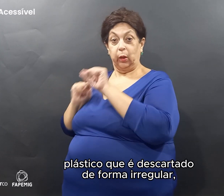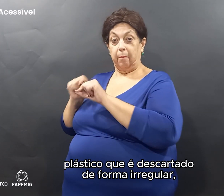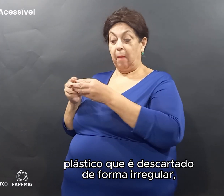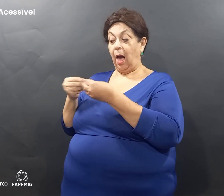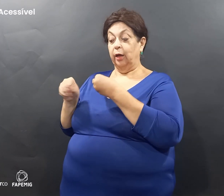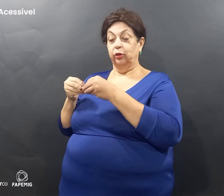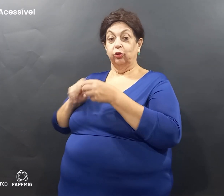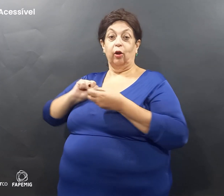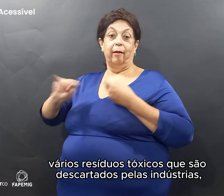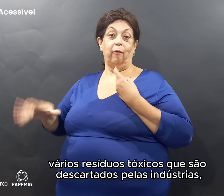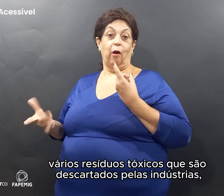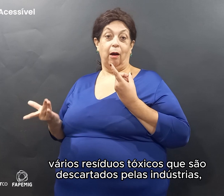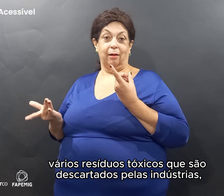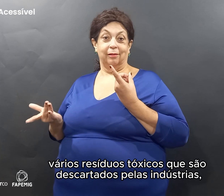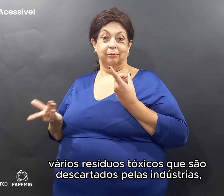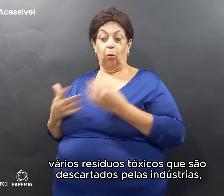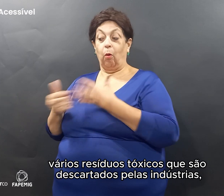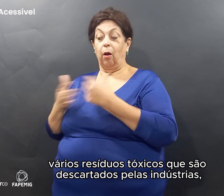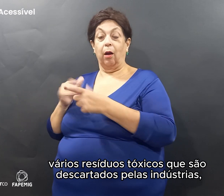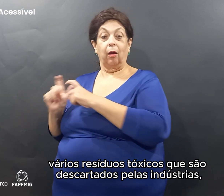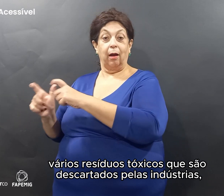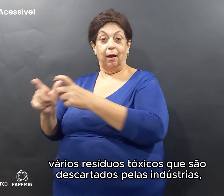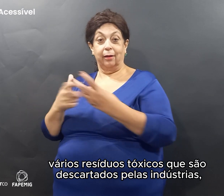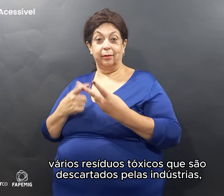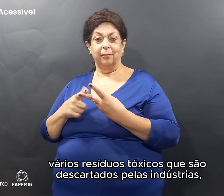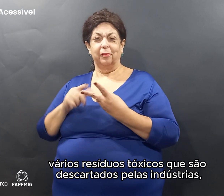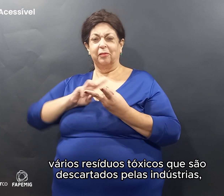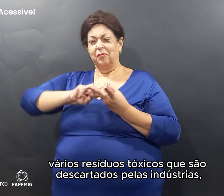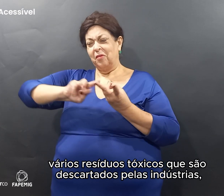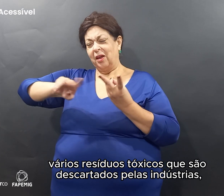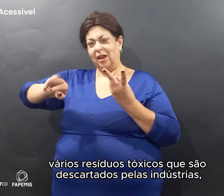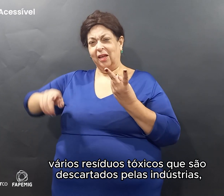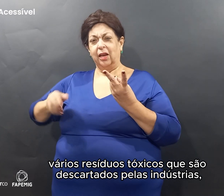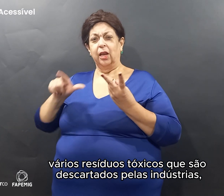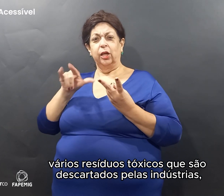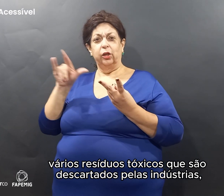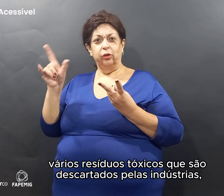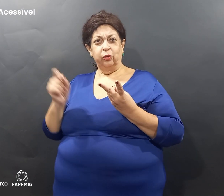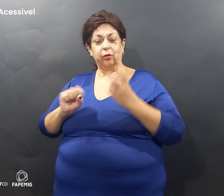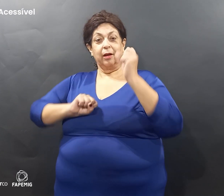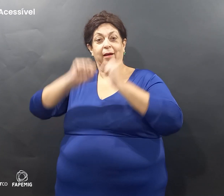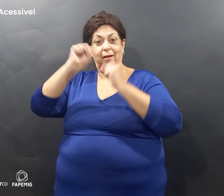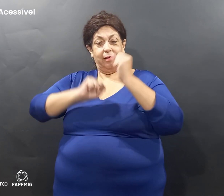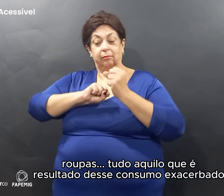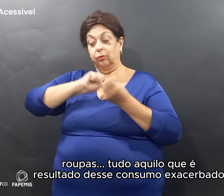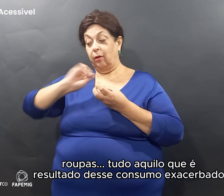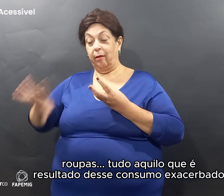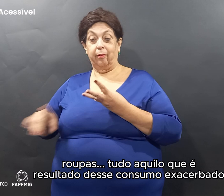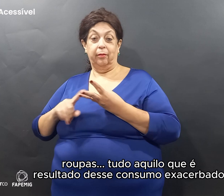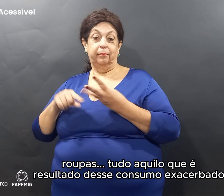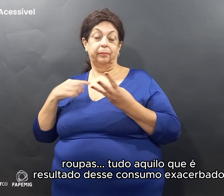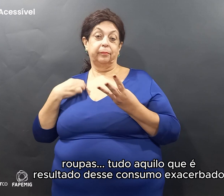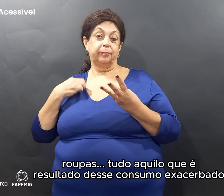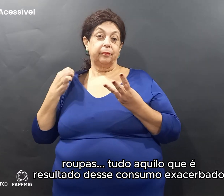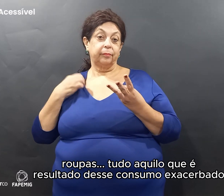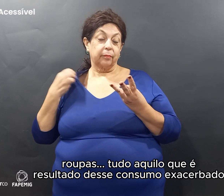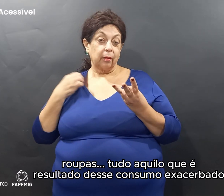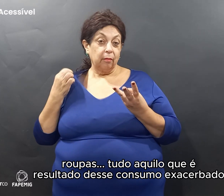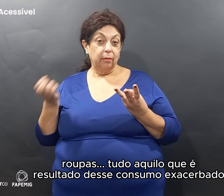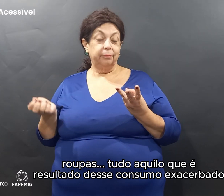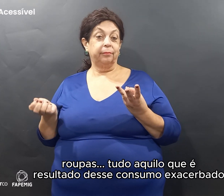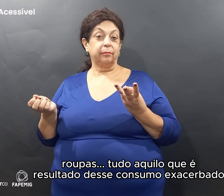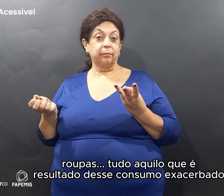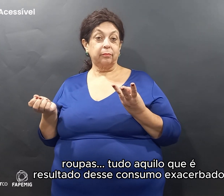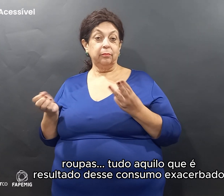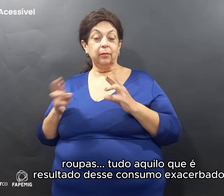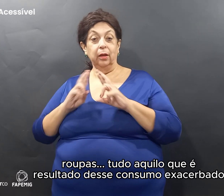forma irregular, vários resíduos tóxicos que são descartados pelas indústrias, roupas, tudo aquilo que é